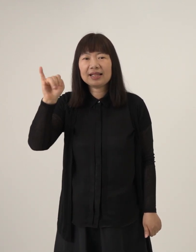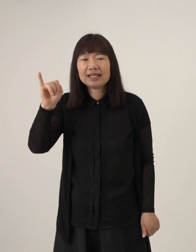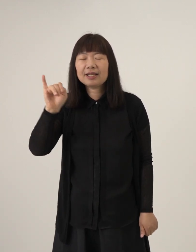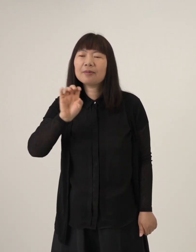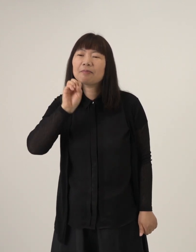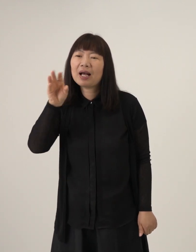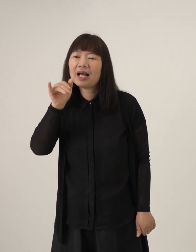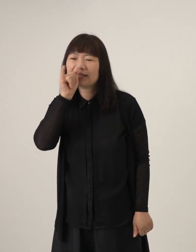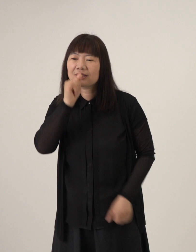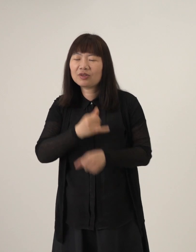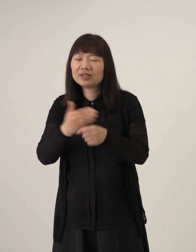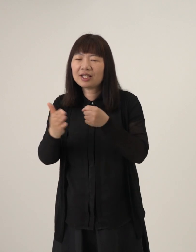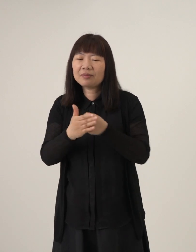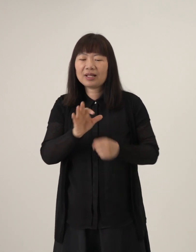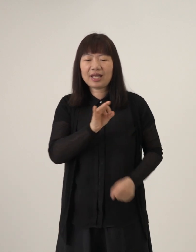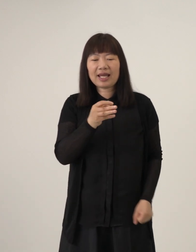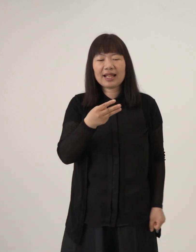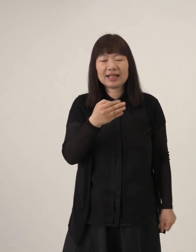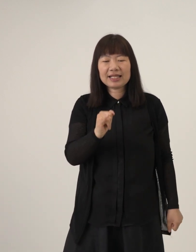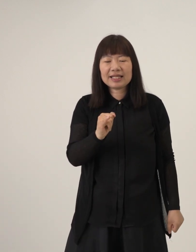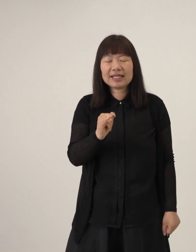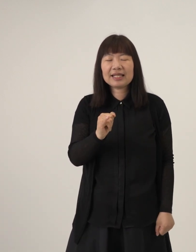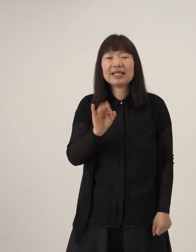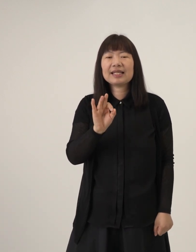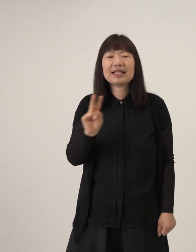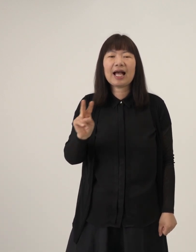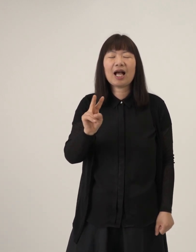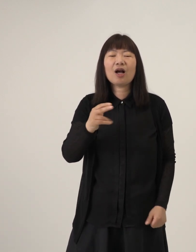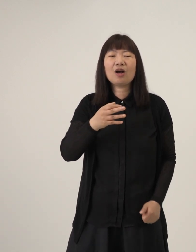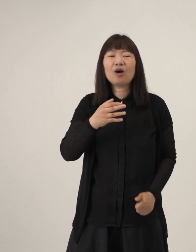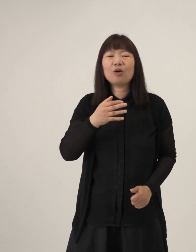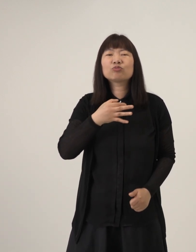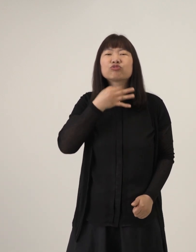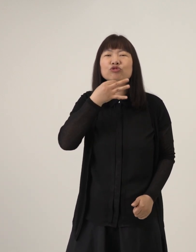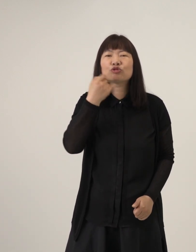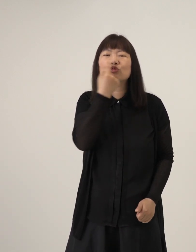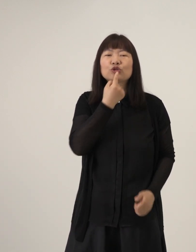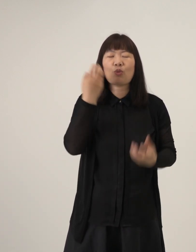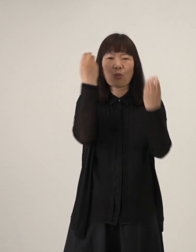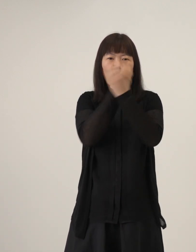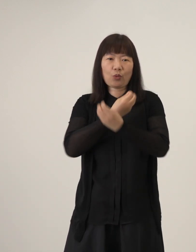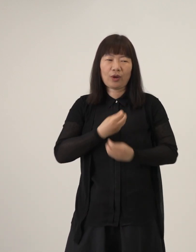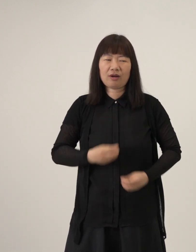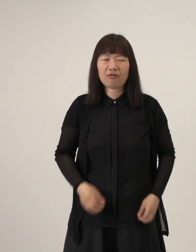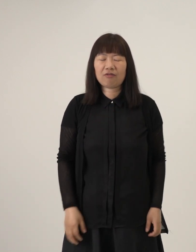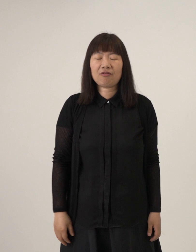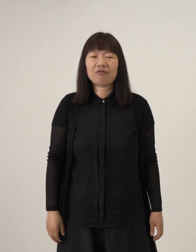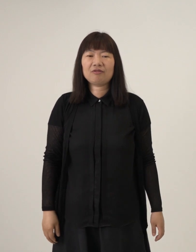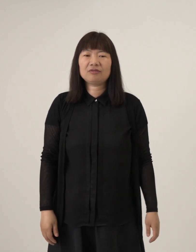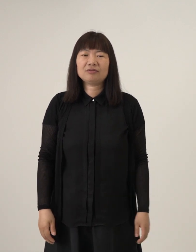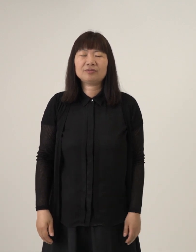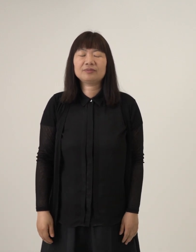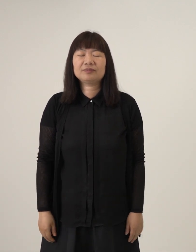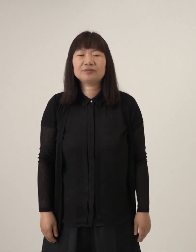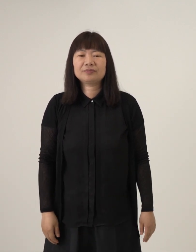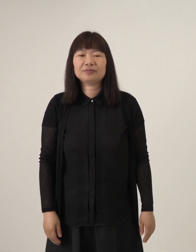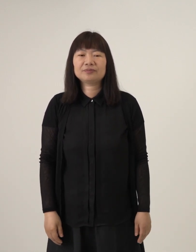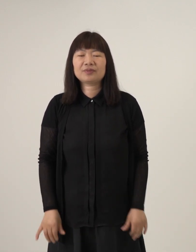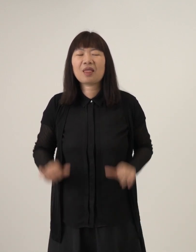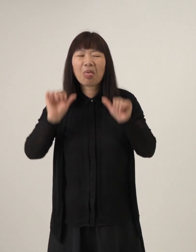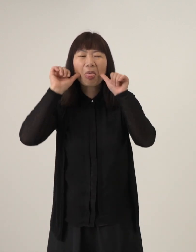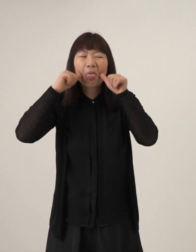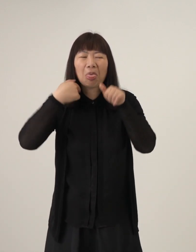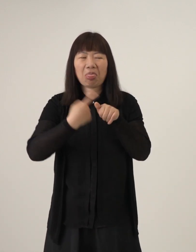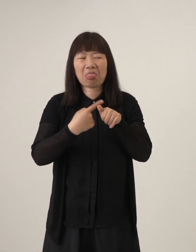하니까 엘리야를 부르는 줄 알았어요. 에? 주변의 사람들이 저가 엘리야를 부르나 보다 이렇게 놀린